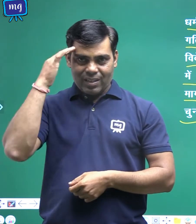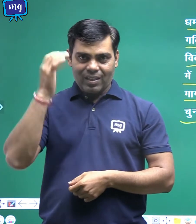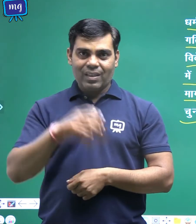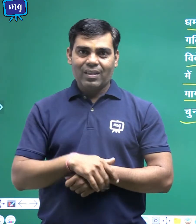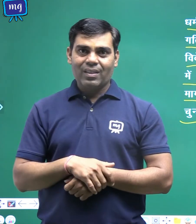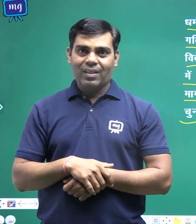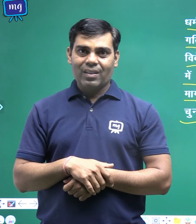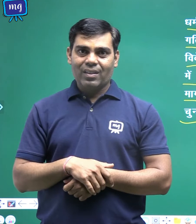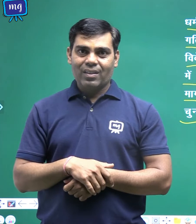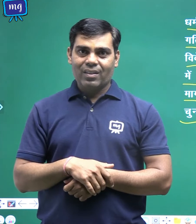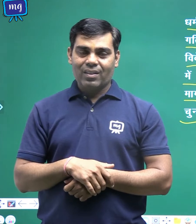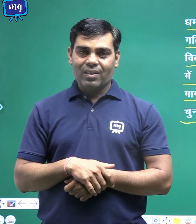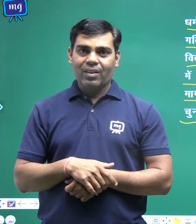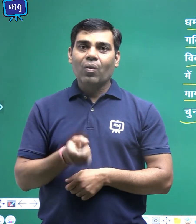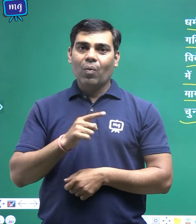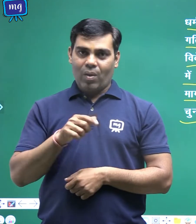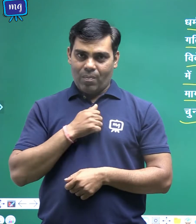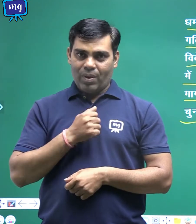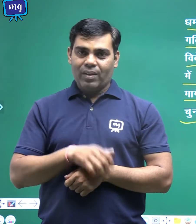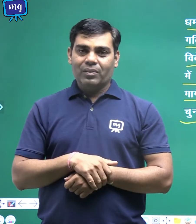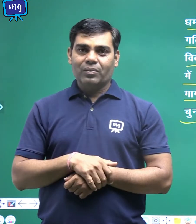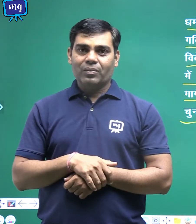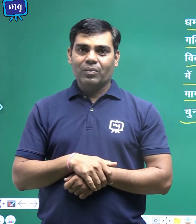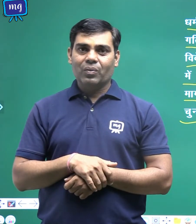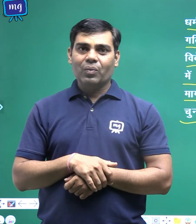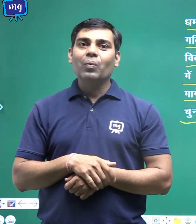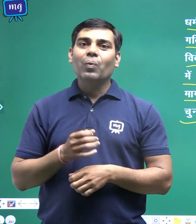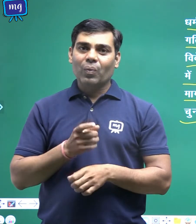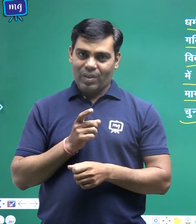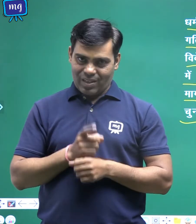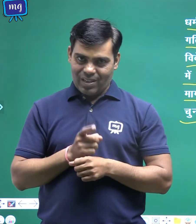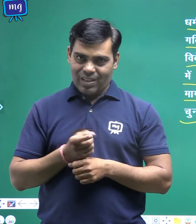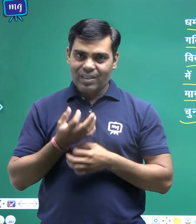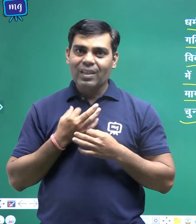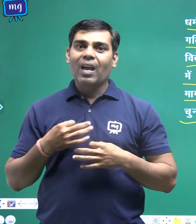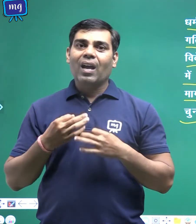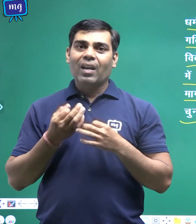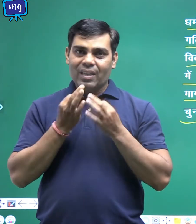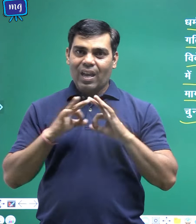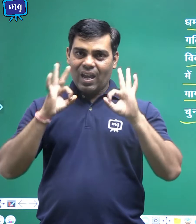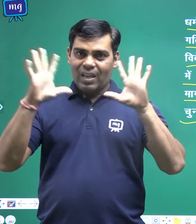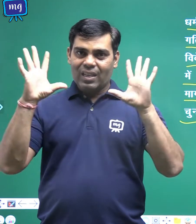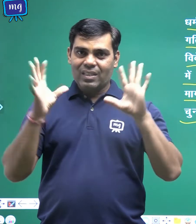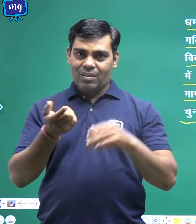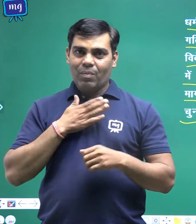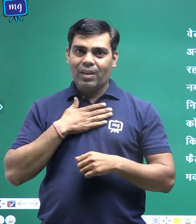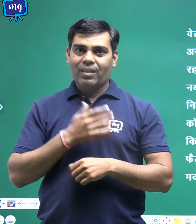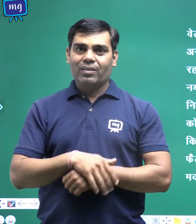हैं, को अपना गुरु या आदर्श माना था।